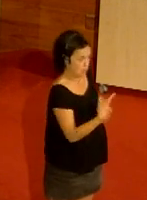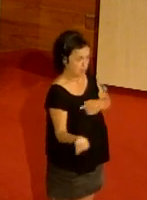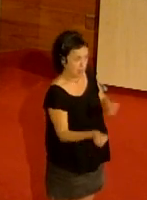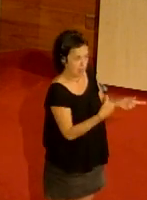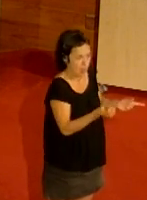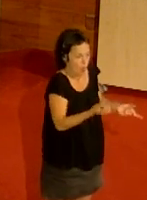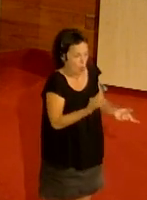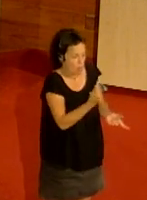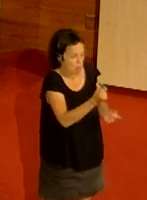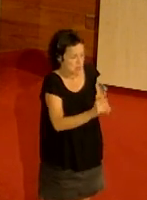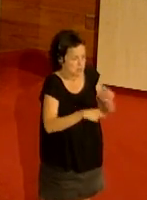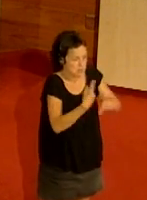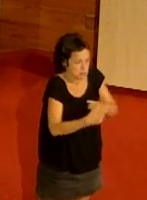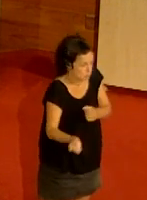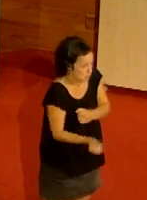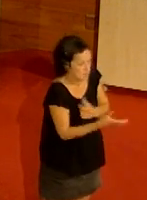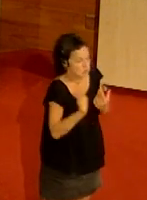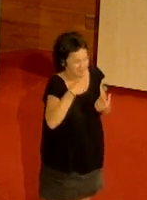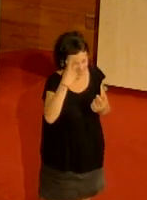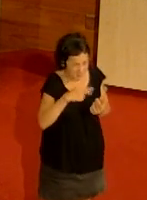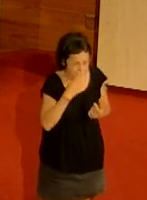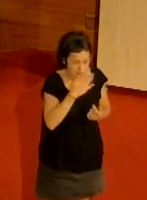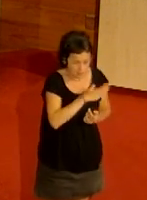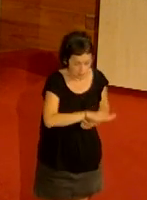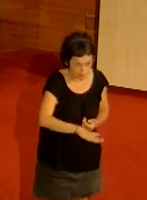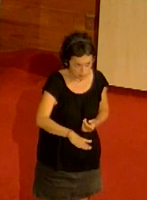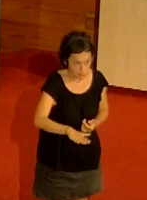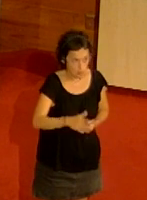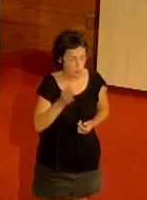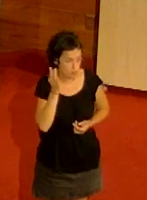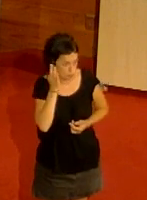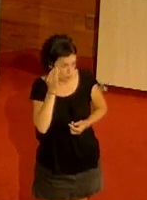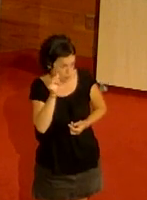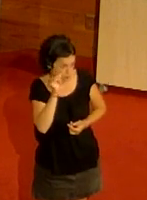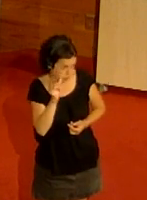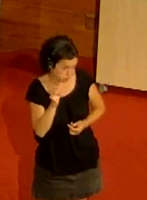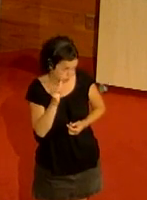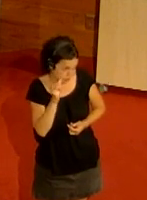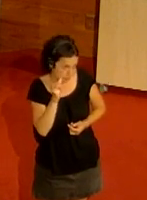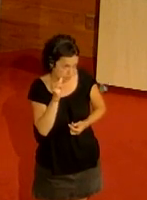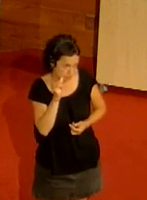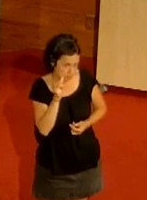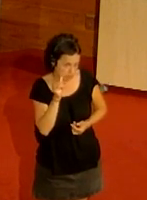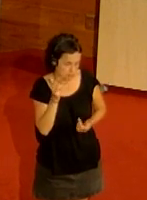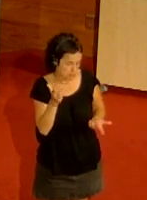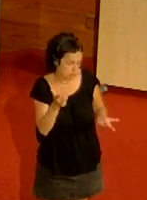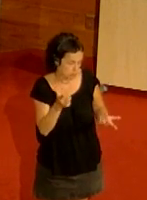que ya sé que los niños menores y las mujeres embarazadas y tal, pues quisiera saber todo